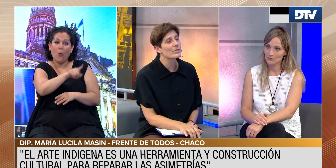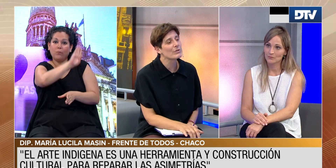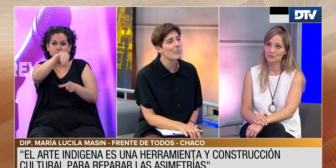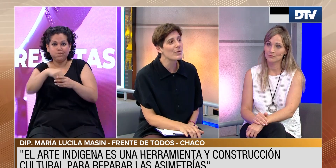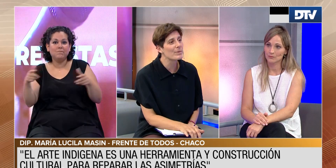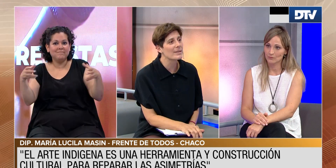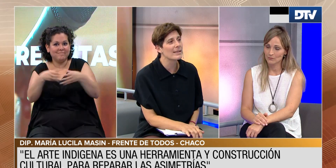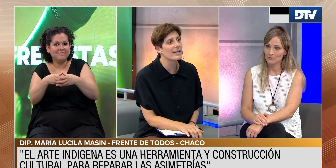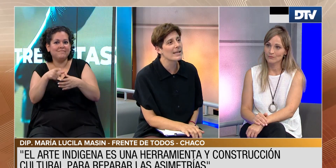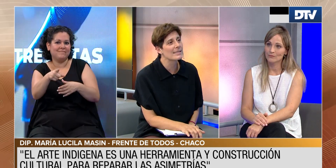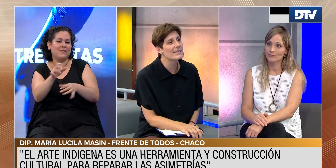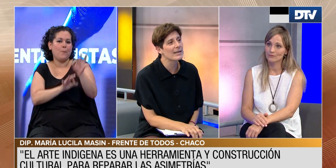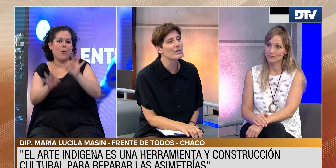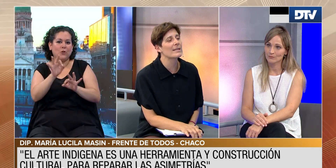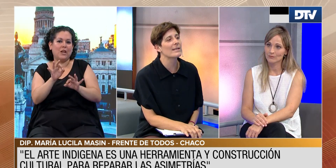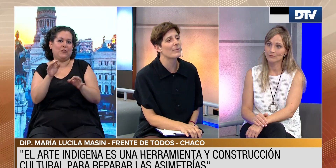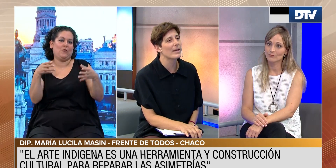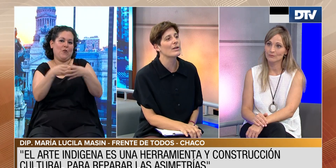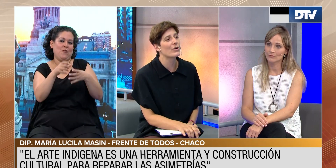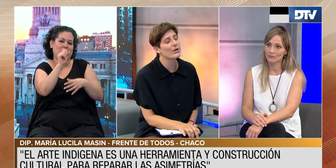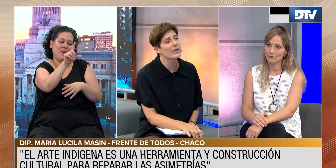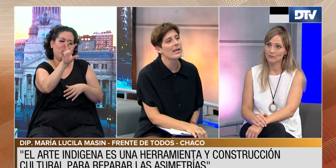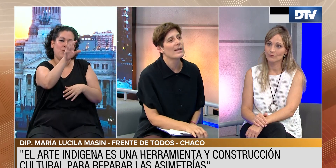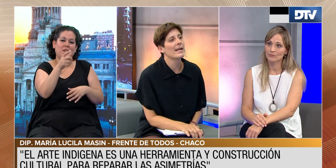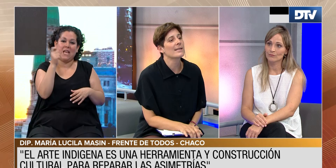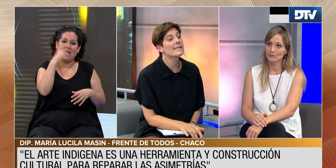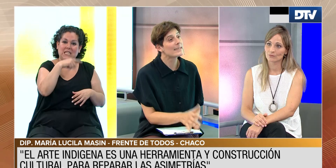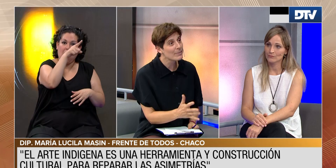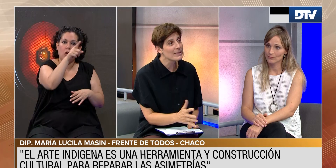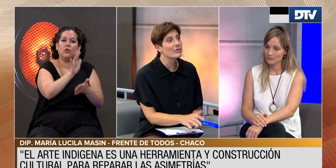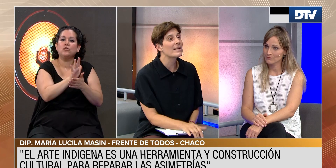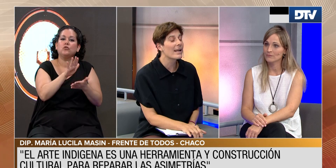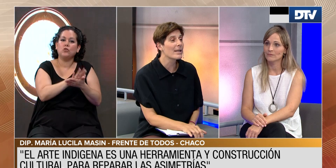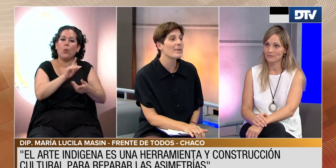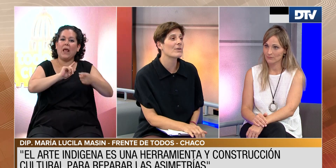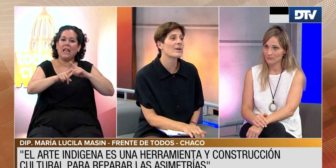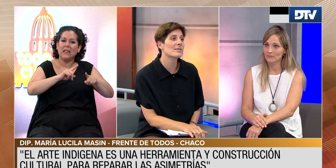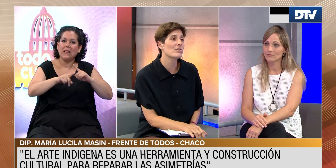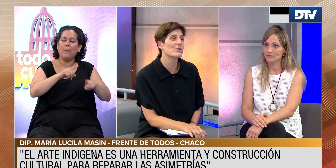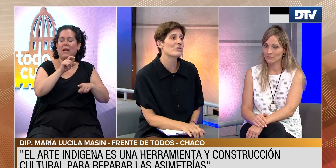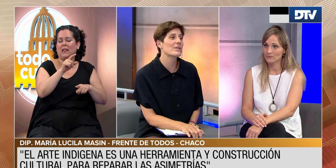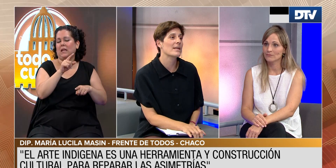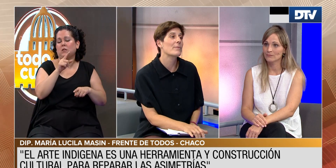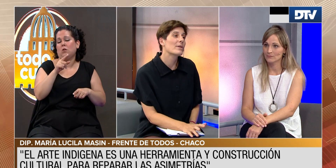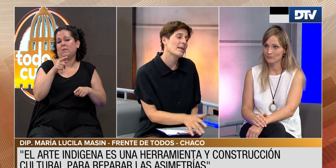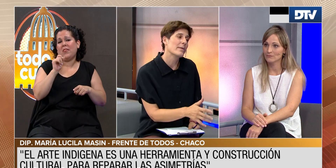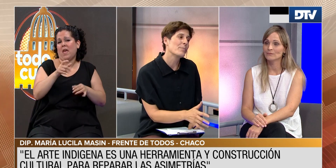también de un proyecto muy importante en Chaco que tiene que ver con las intérpretes originarias para los